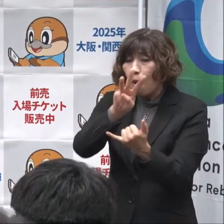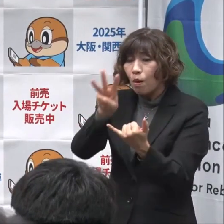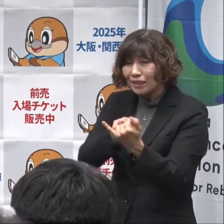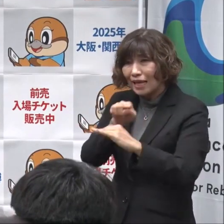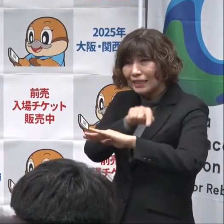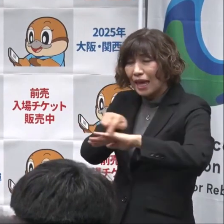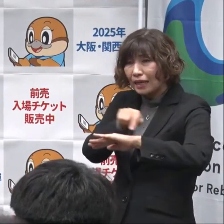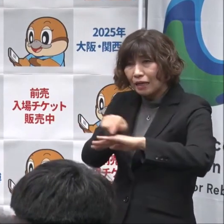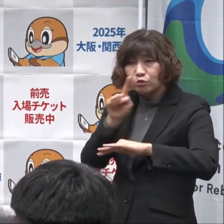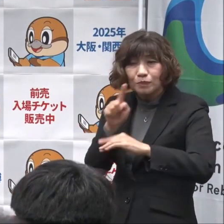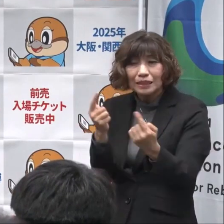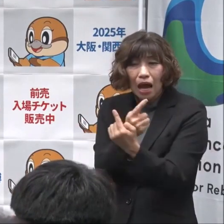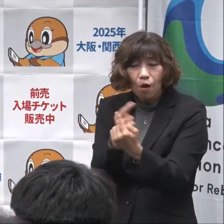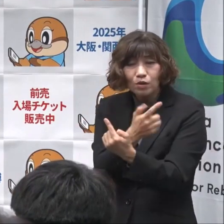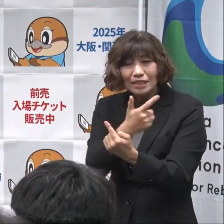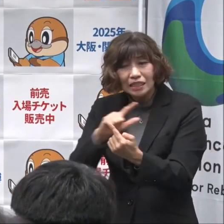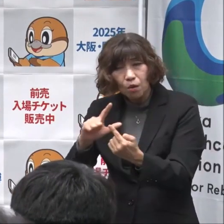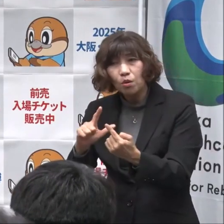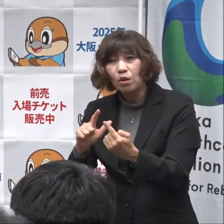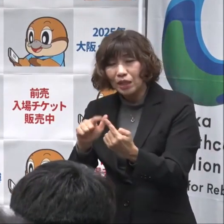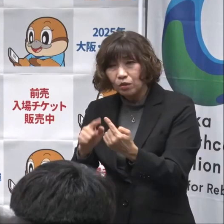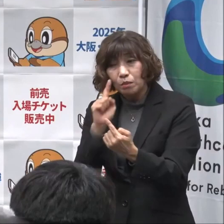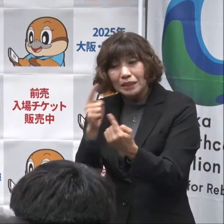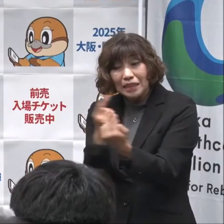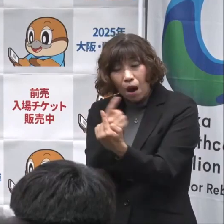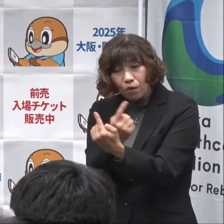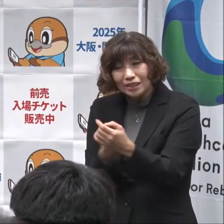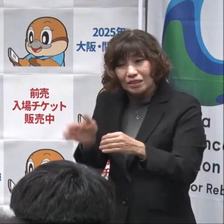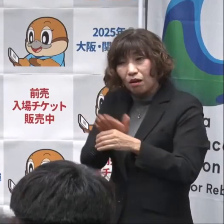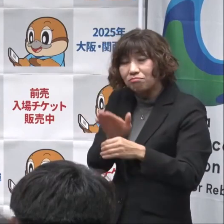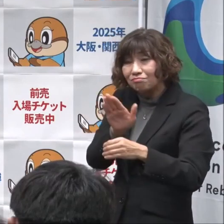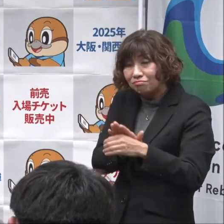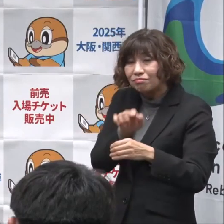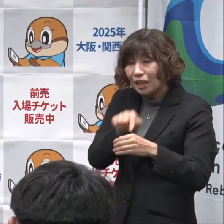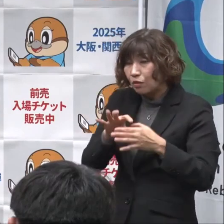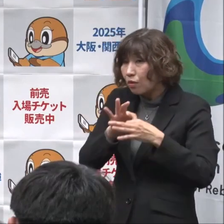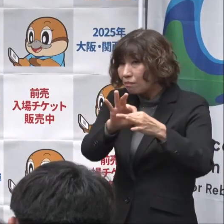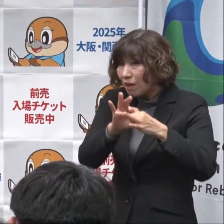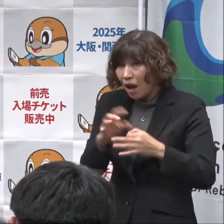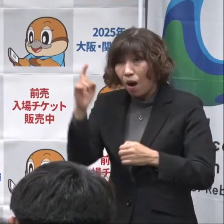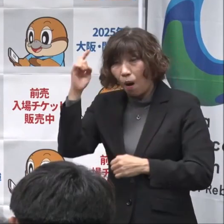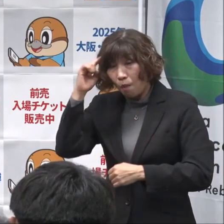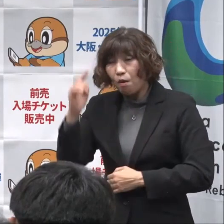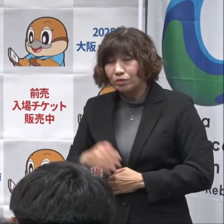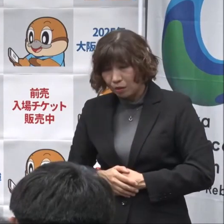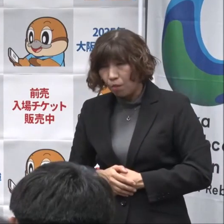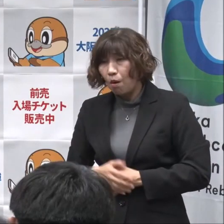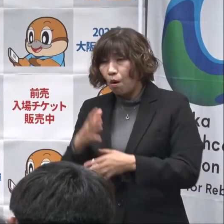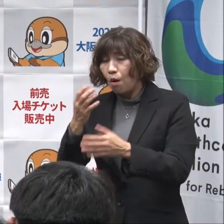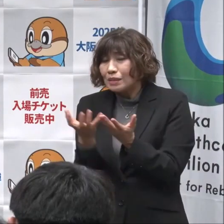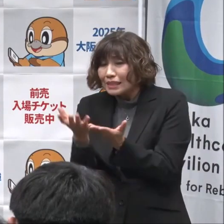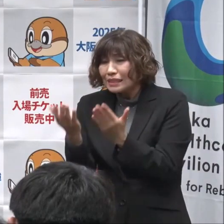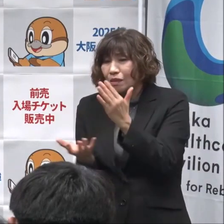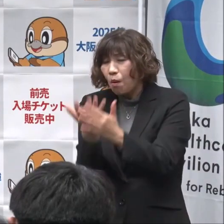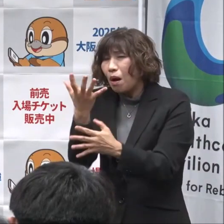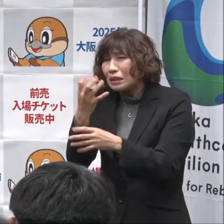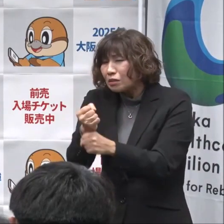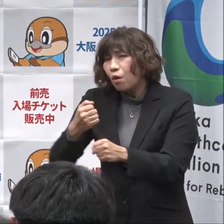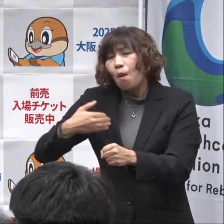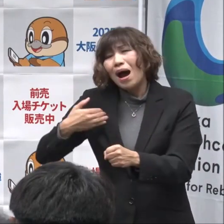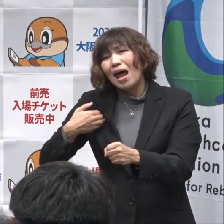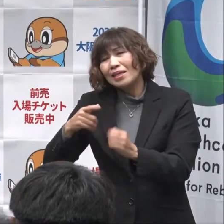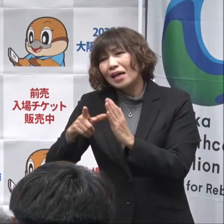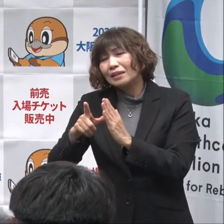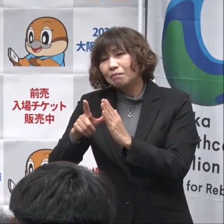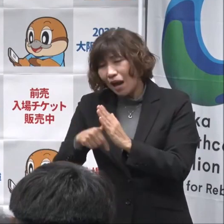を反映する、加筆すべきものは加筆するということだと思うんですが、いつ来るかわからないという前提に立ったときに、現状で知事がお聞き